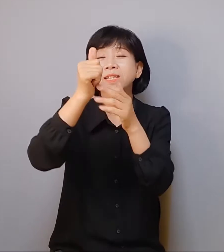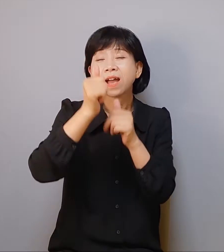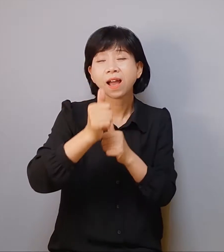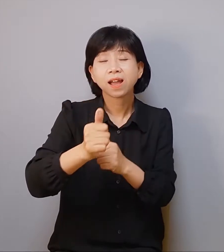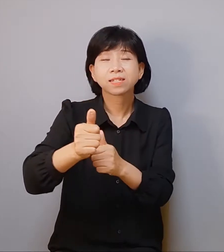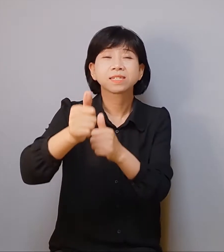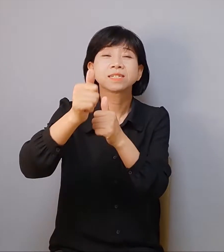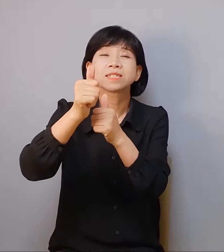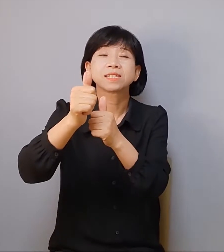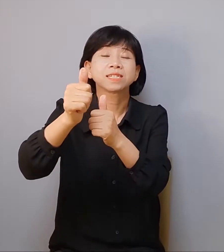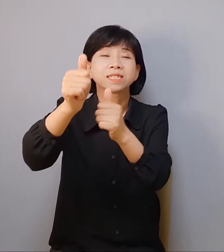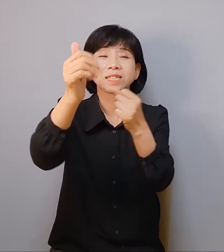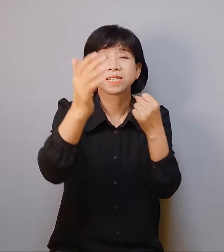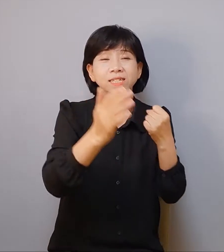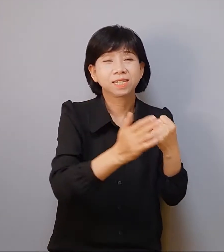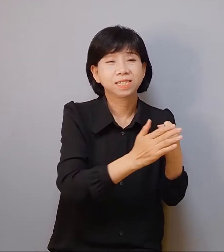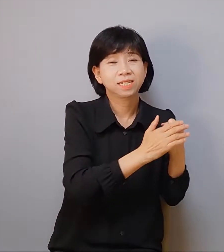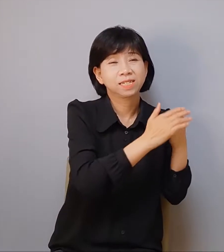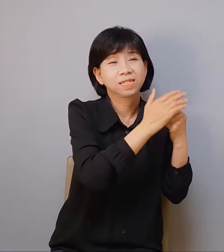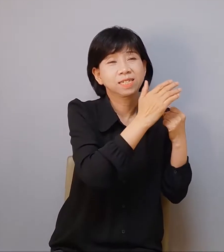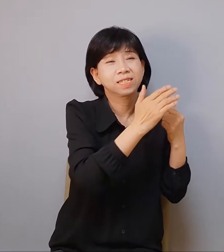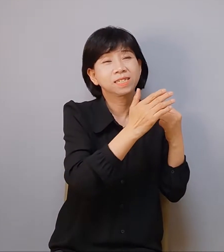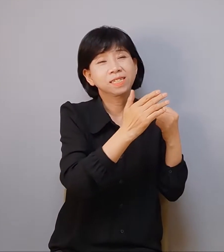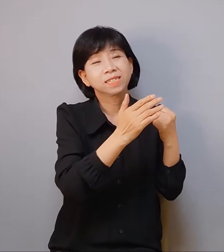여호와를 따르리니